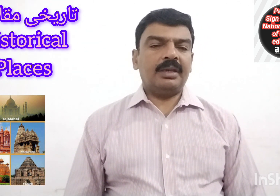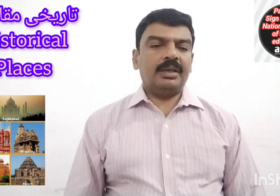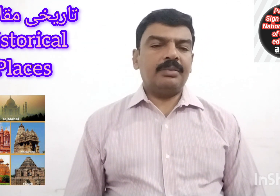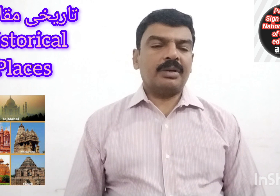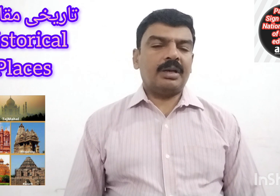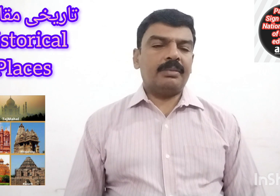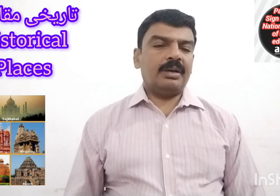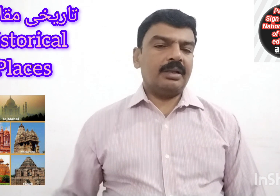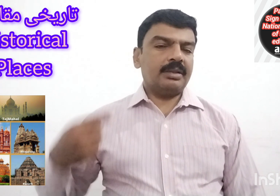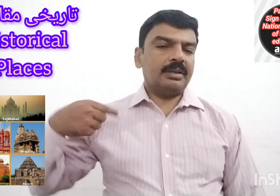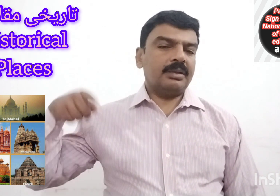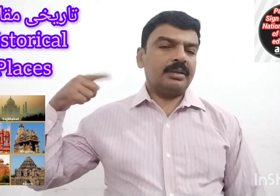तारीखी मकामात।